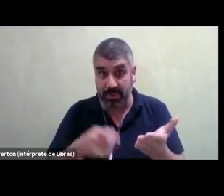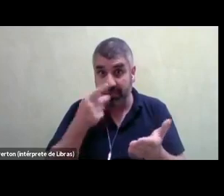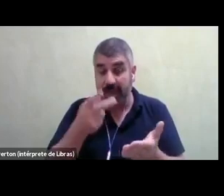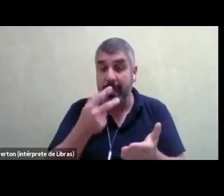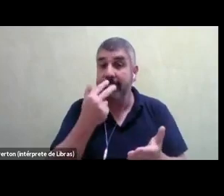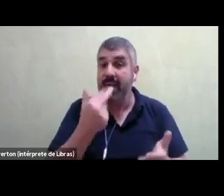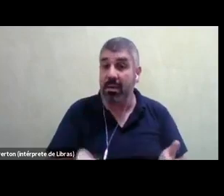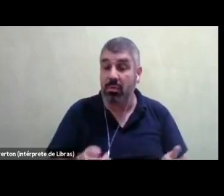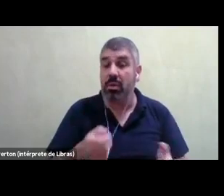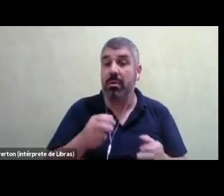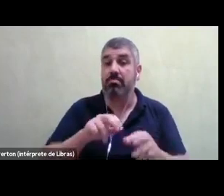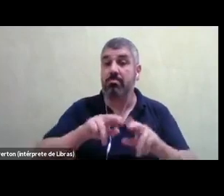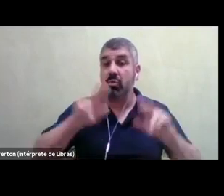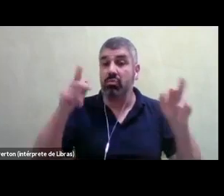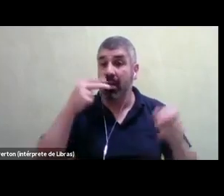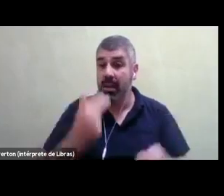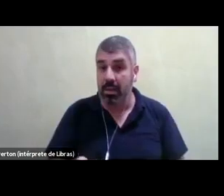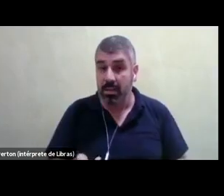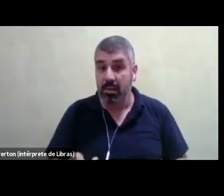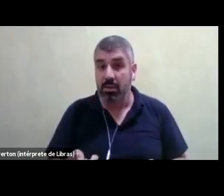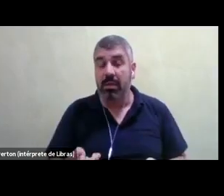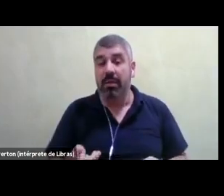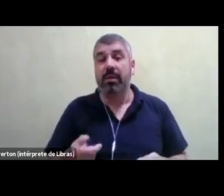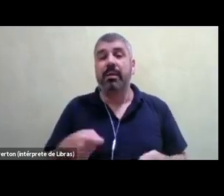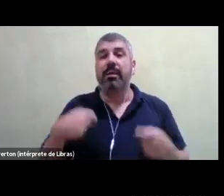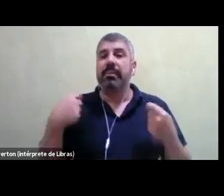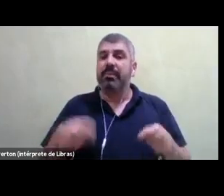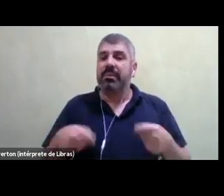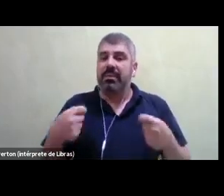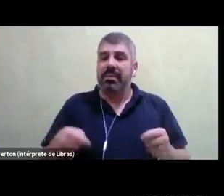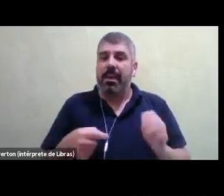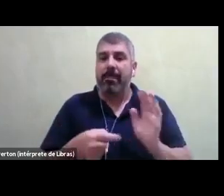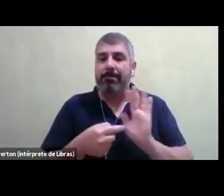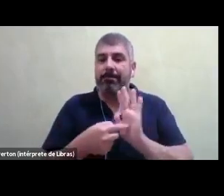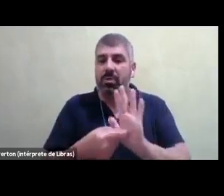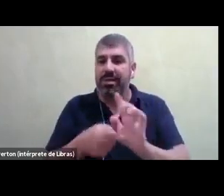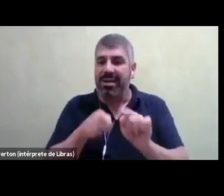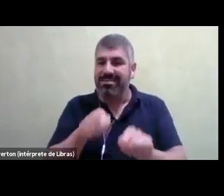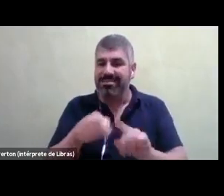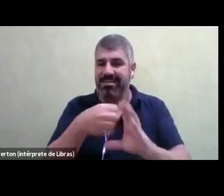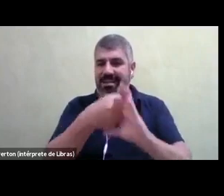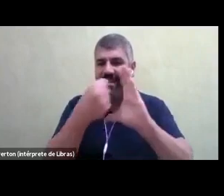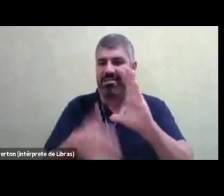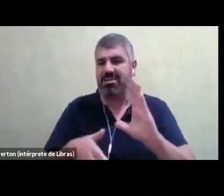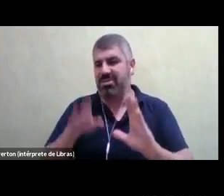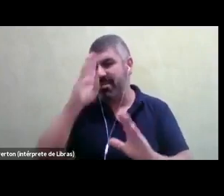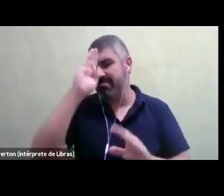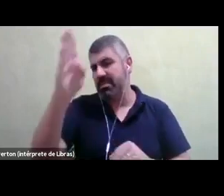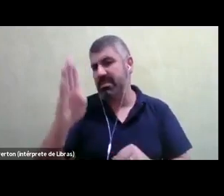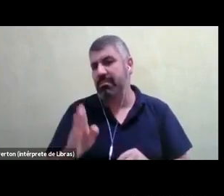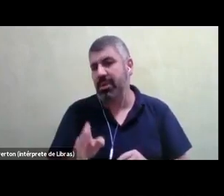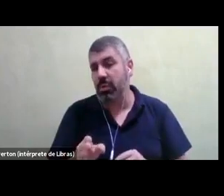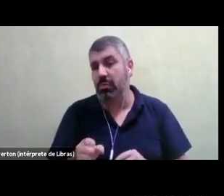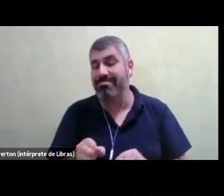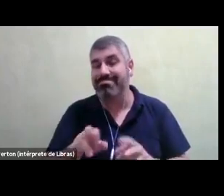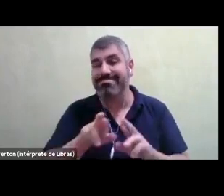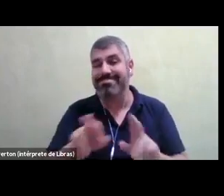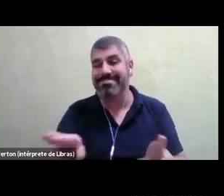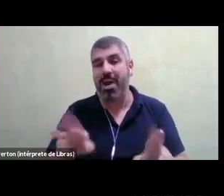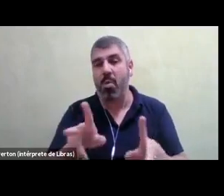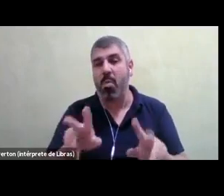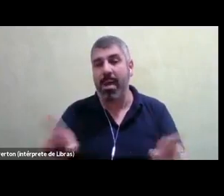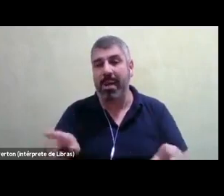bimultilingüe precisa necessariamente apontar para esta característica tão fundamental. Não é possível a